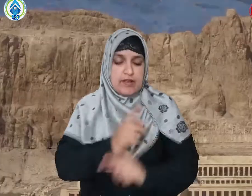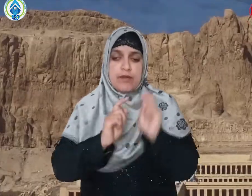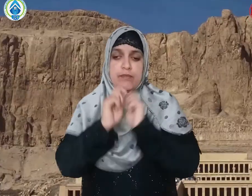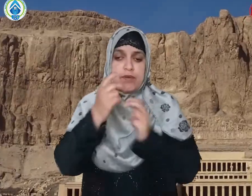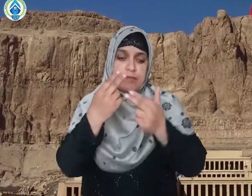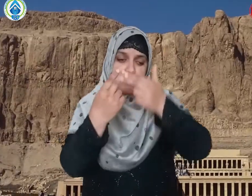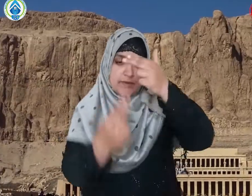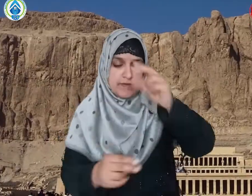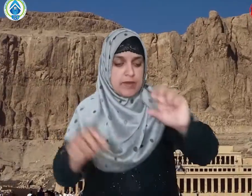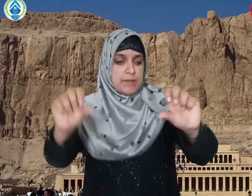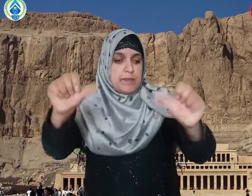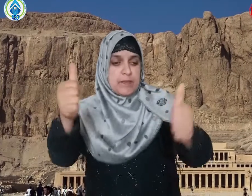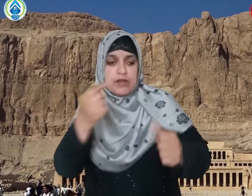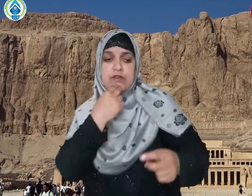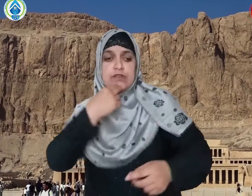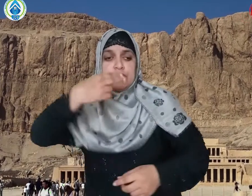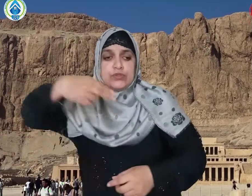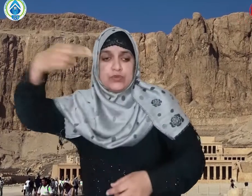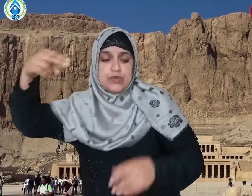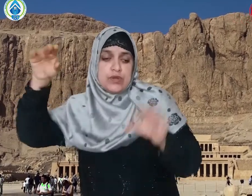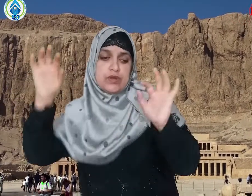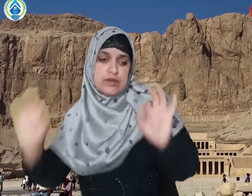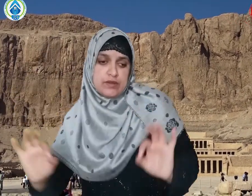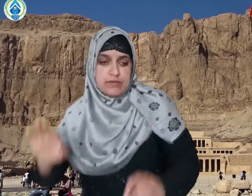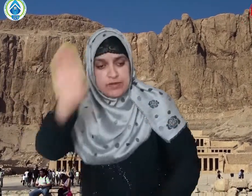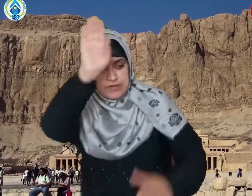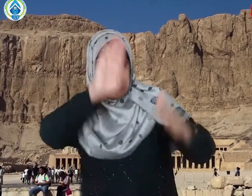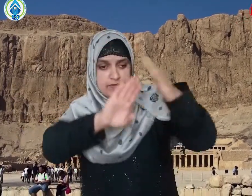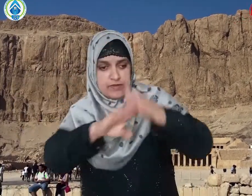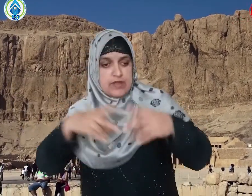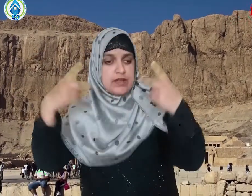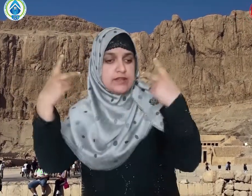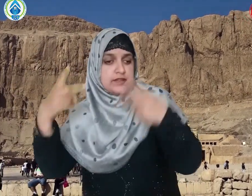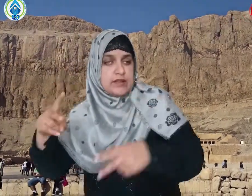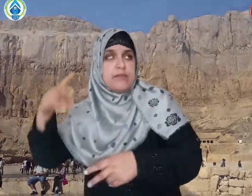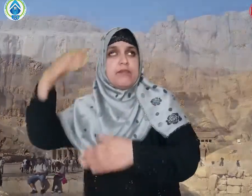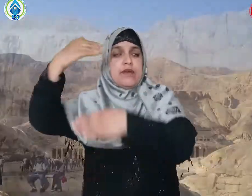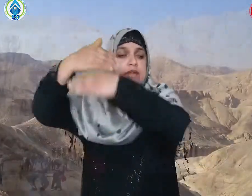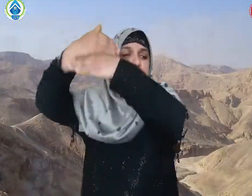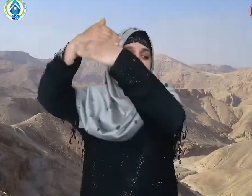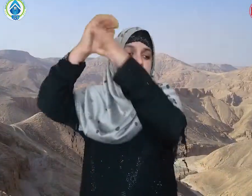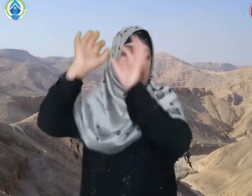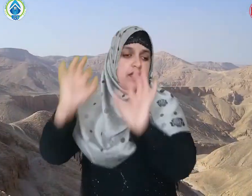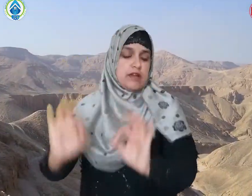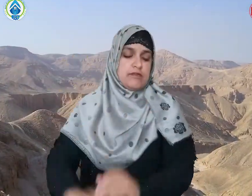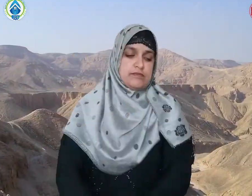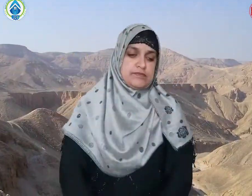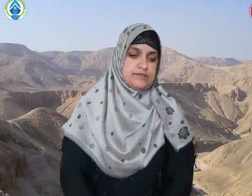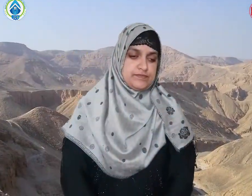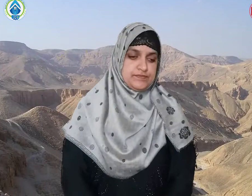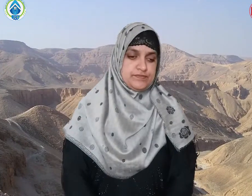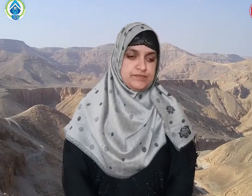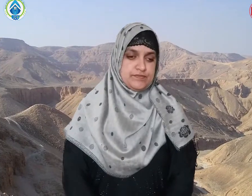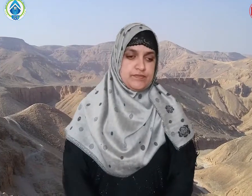کا حصہ تھی اور 18ویں، 19ویں اور 20ویں صدی میں مصر پہ حکومت کرنے والے تقریباً تمام ہی فرعونوں کا مدفن رہی